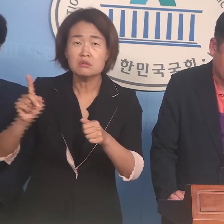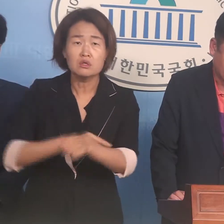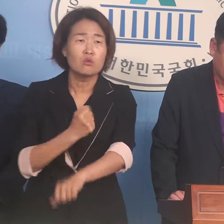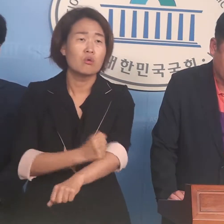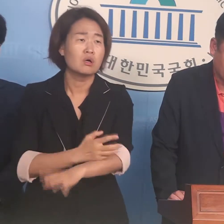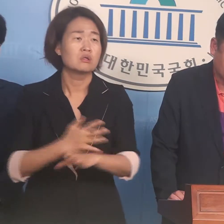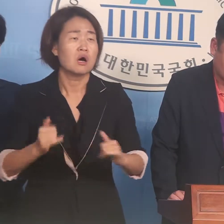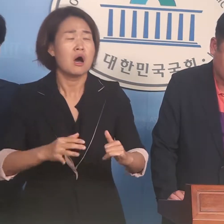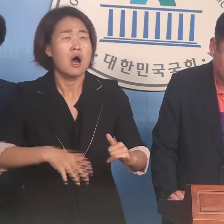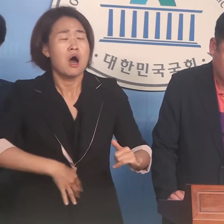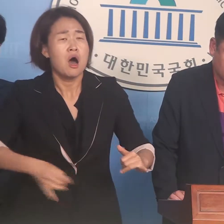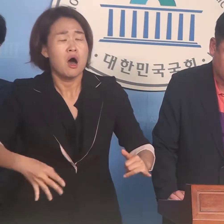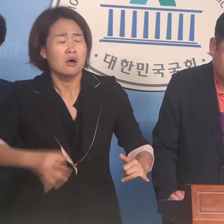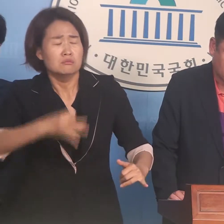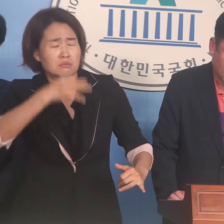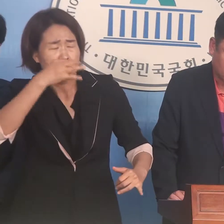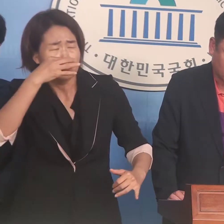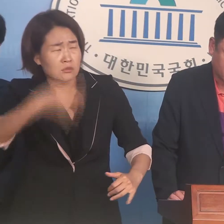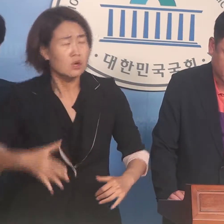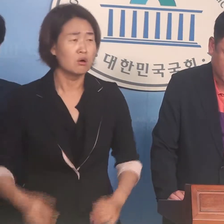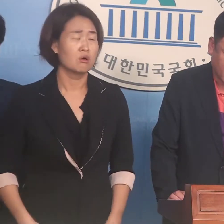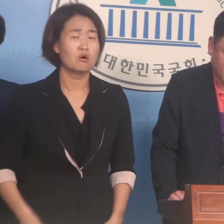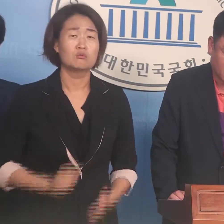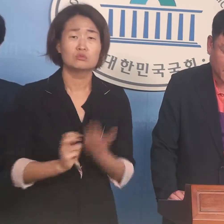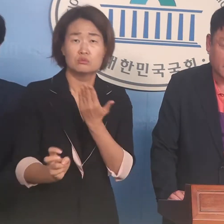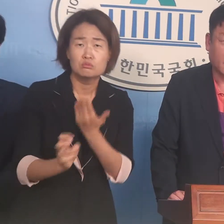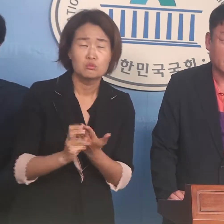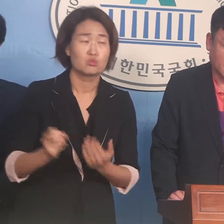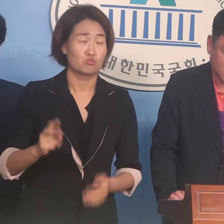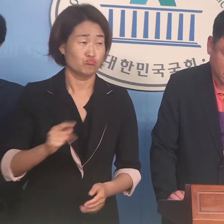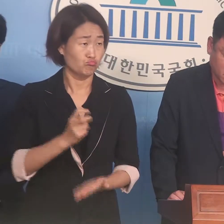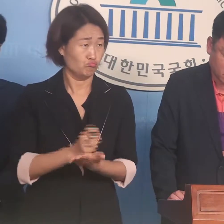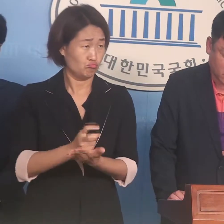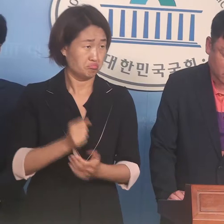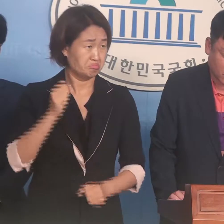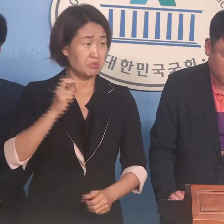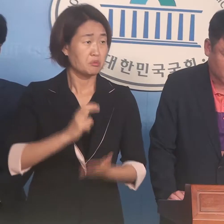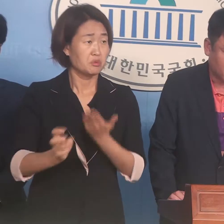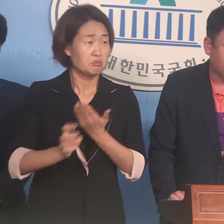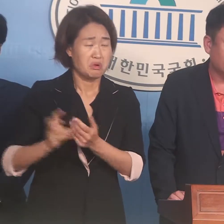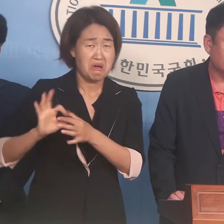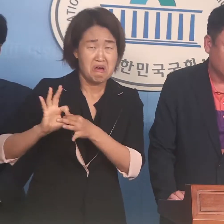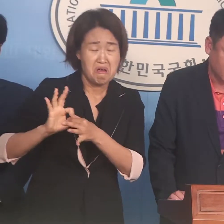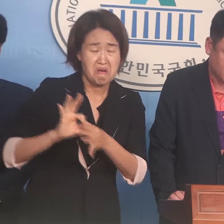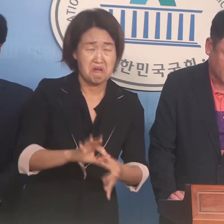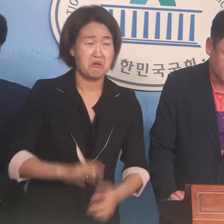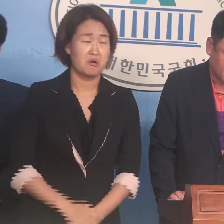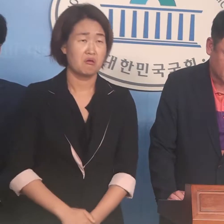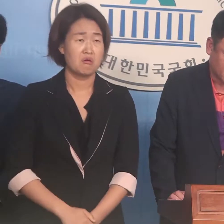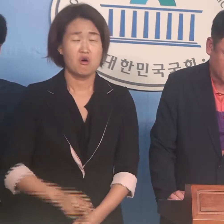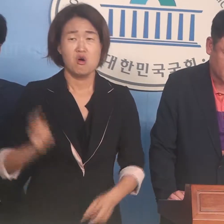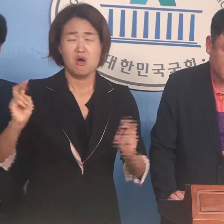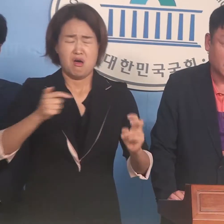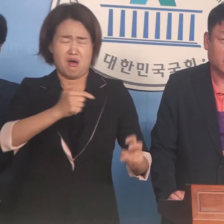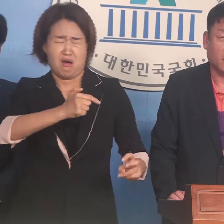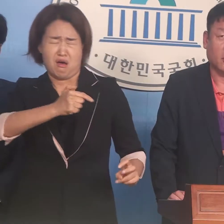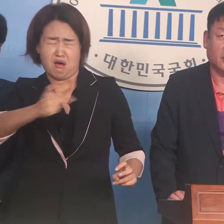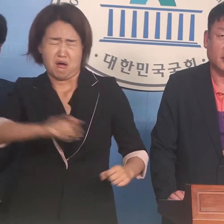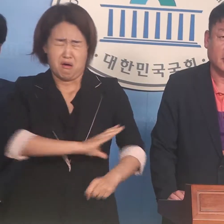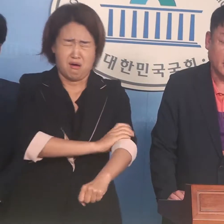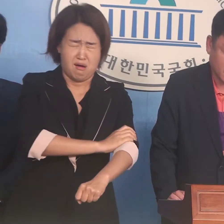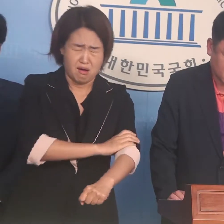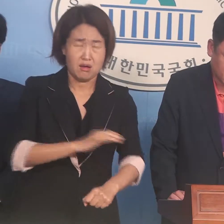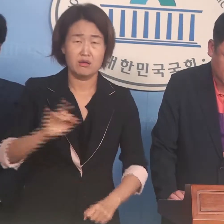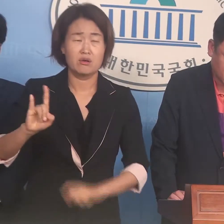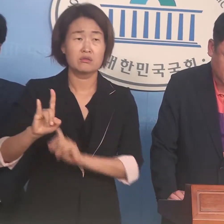있다. 이러한 공정위의 불공정 하도급 행위 위반에 대한 직권조사 중에도 대기업 갑질을 참는